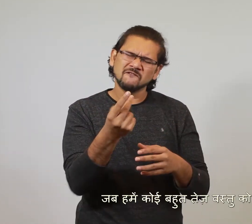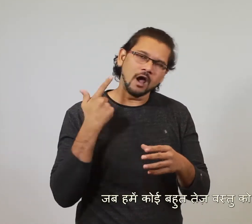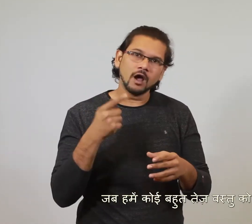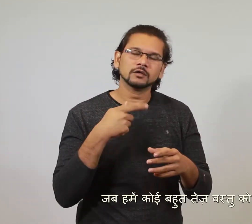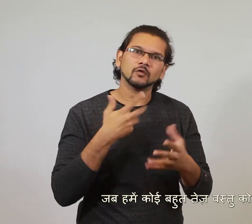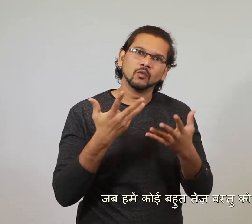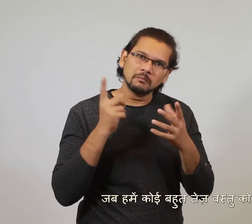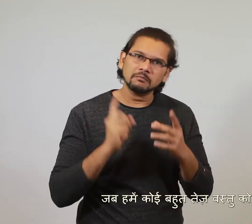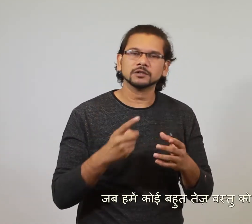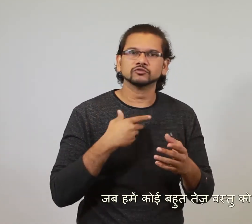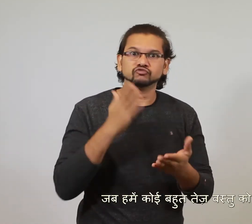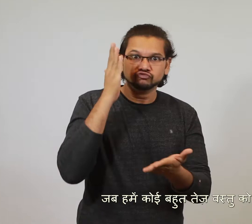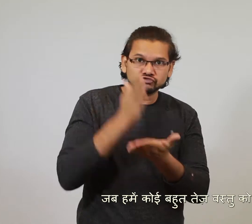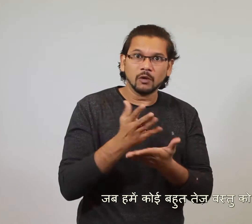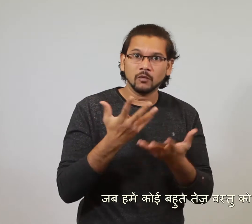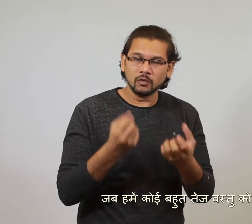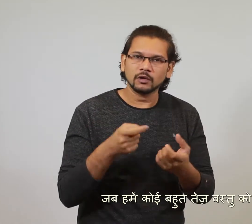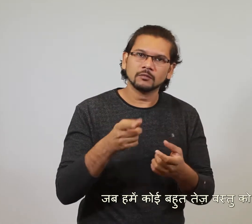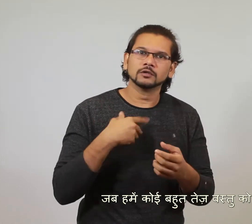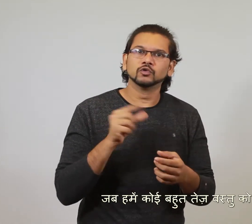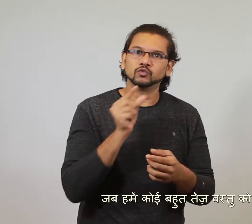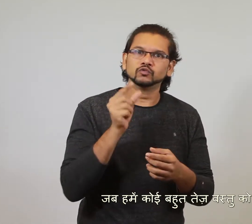जब हमें कोई बहुत तेज वस्तू को रोकना हो